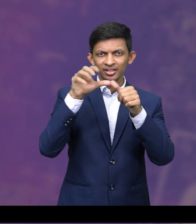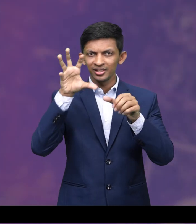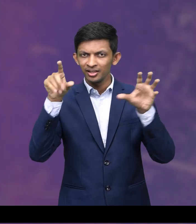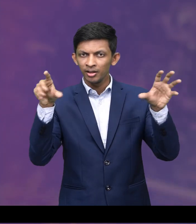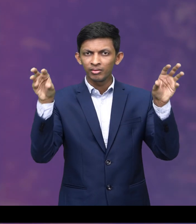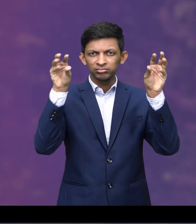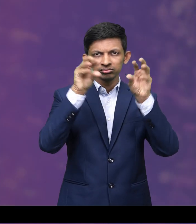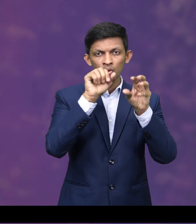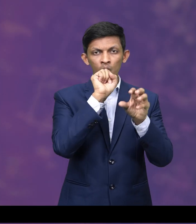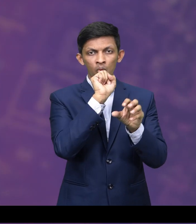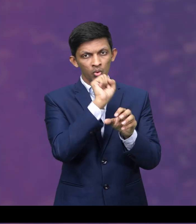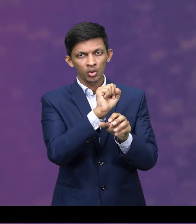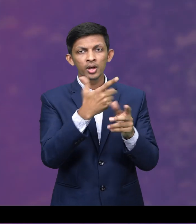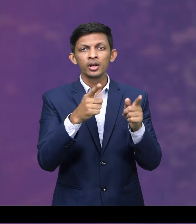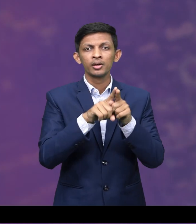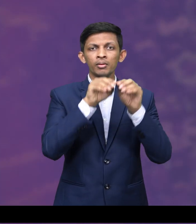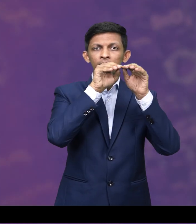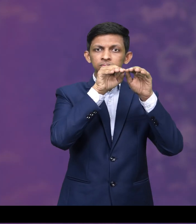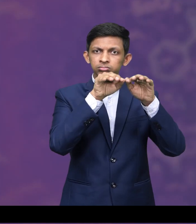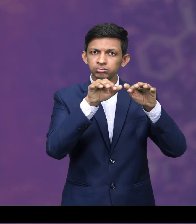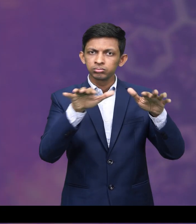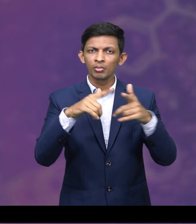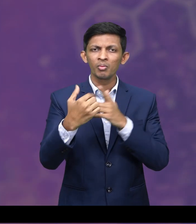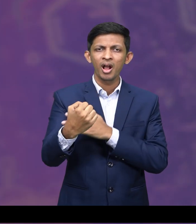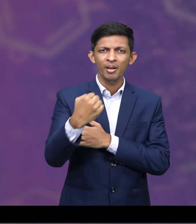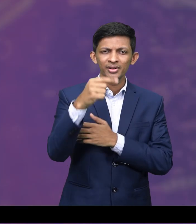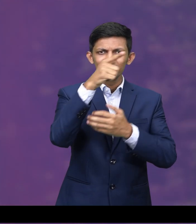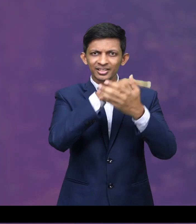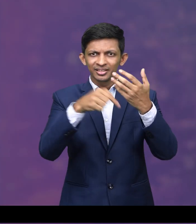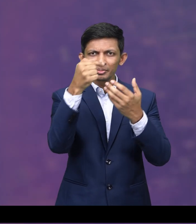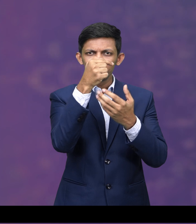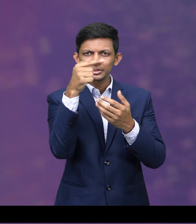మూలకాల యొక్క ఎలక్ట్రోనెగటివిటీ విలువను ప్రభావితం చేస్తాయి.